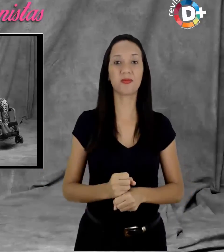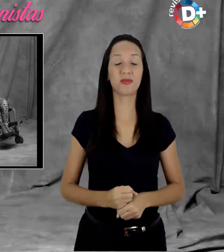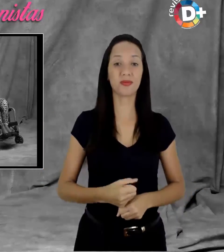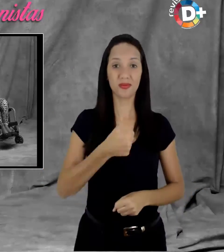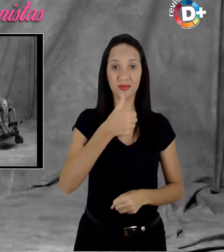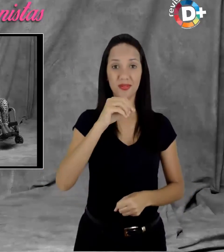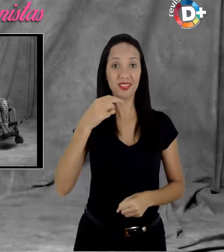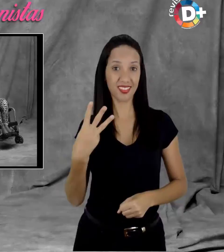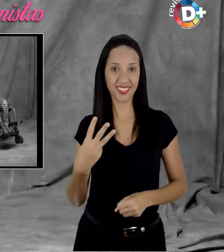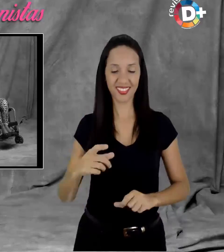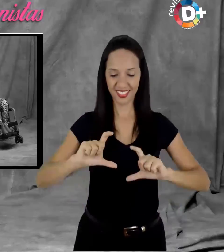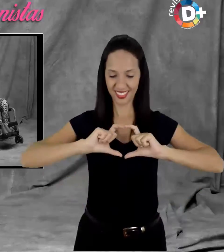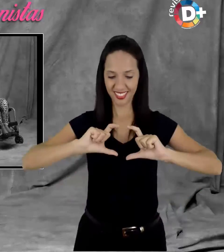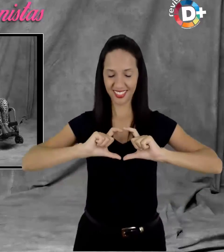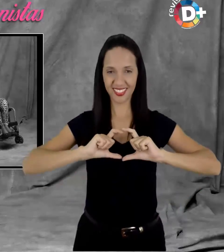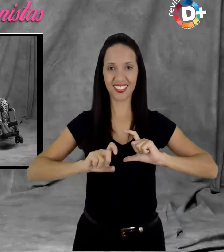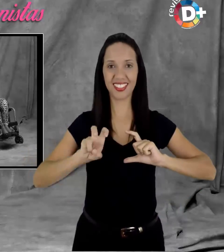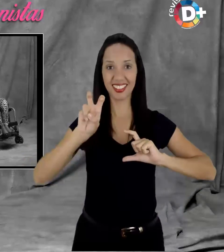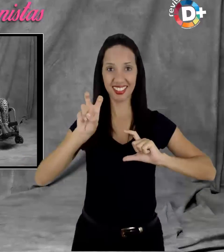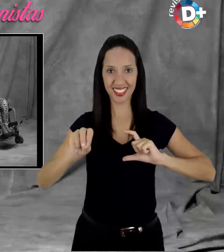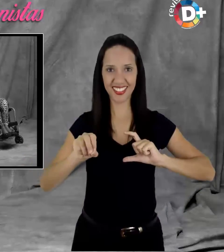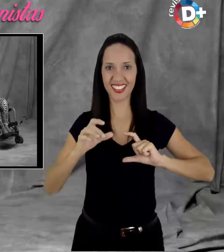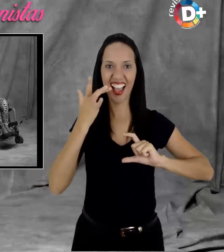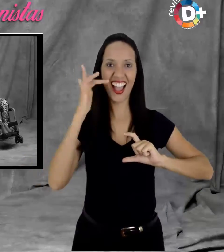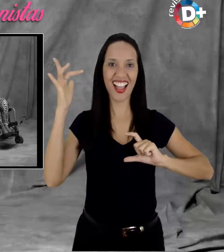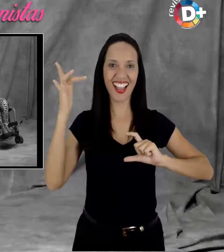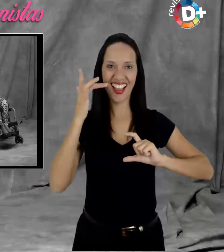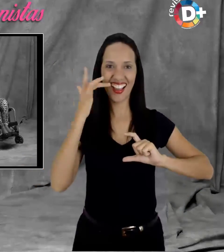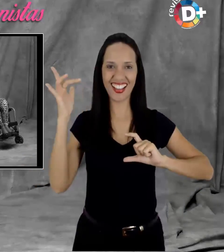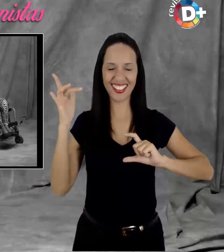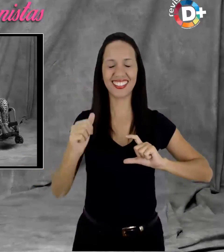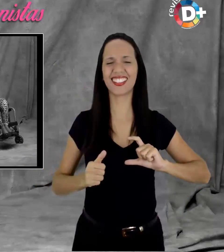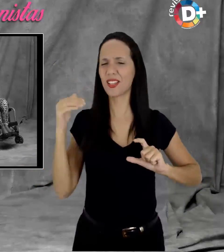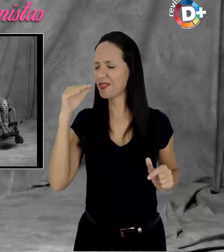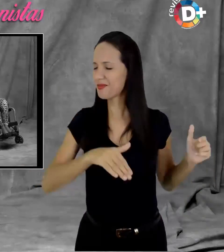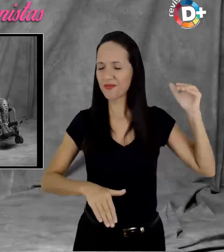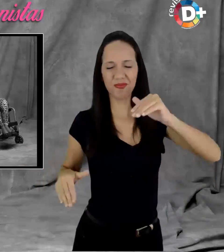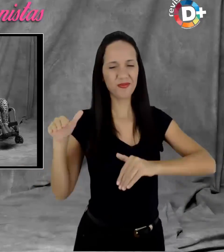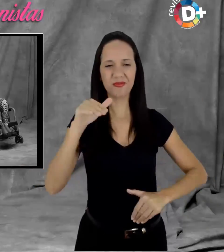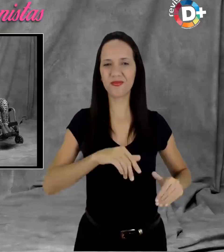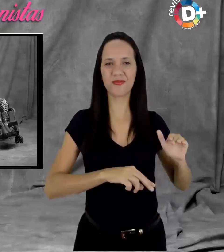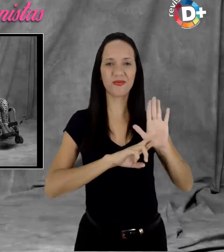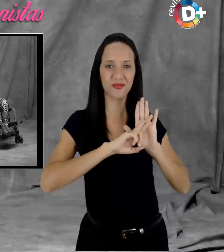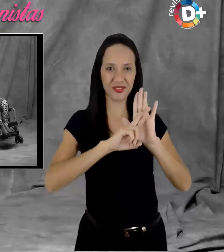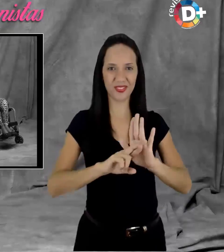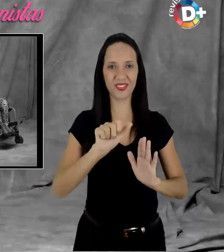somando 103 medalhas, sendo 50 de ouro. Eu nado representando a